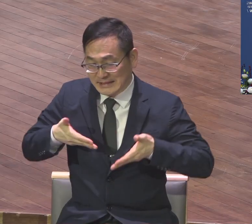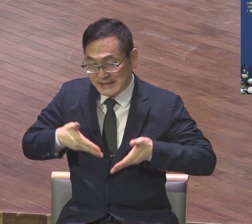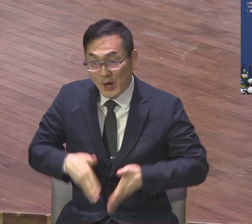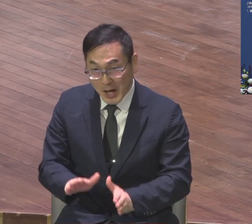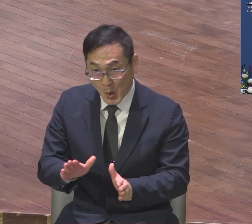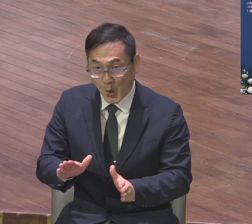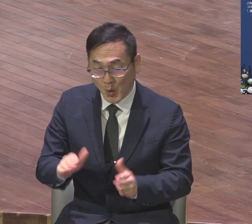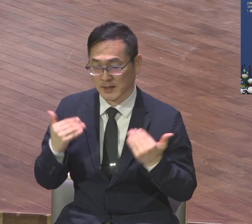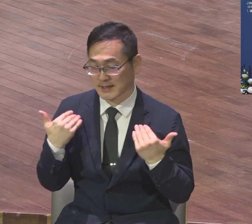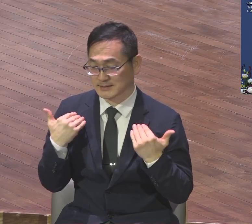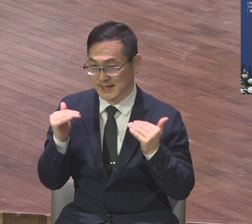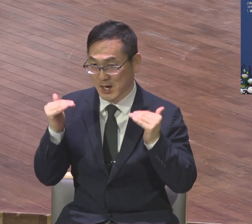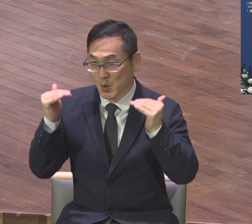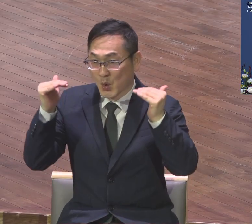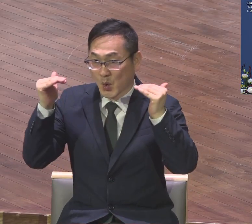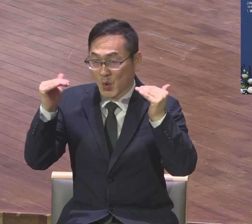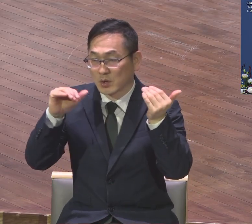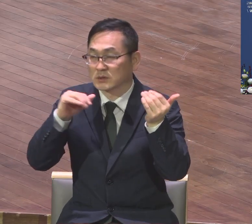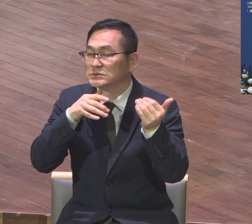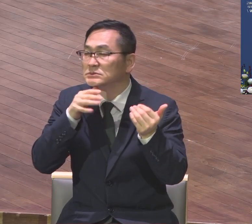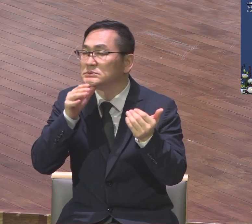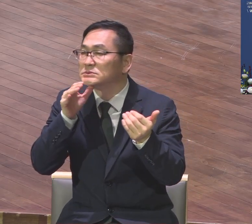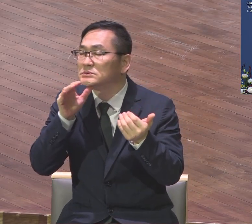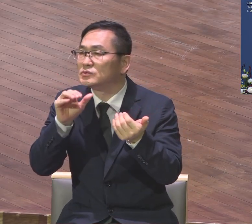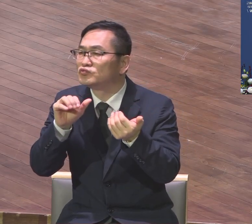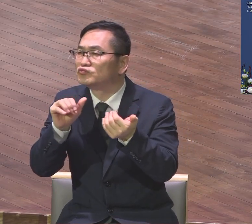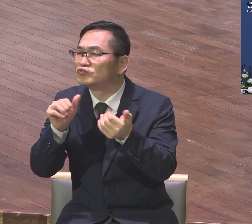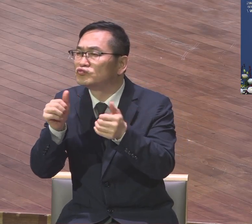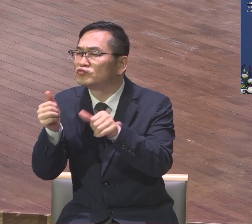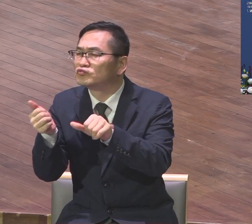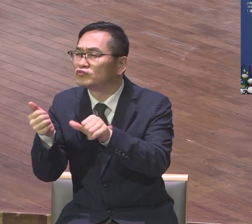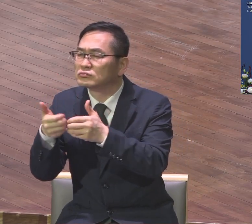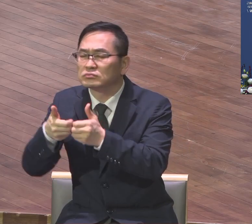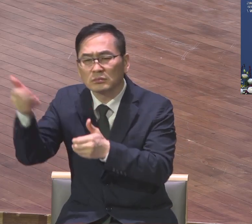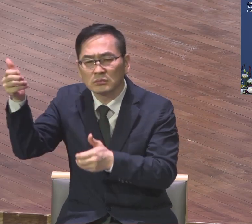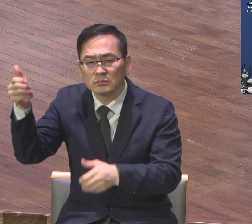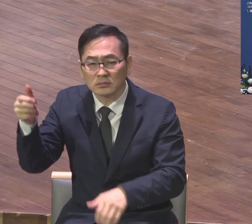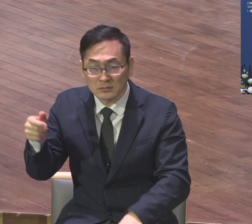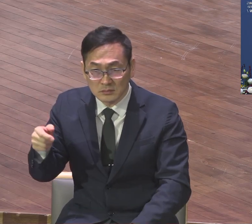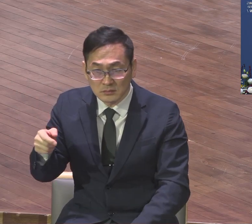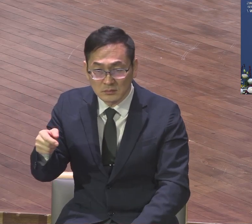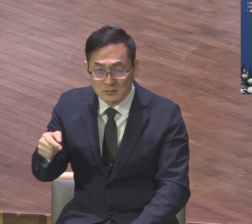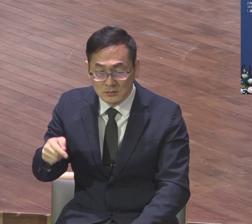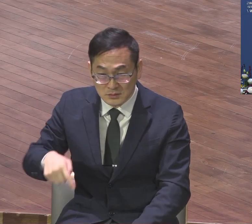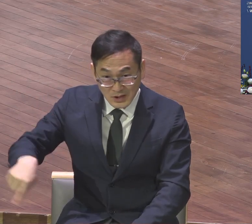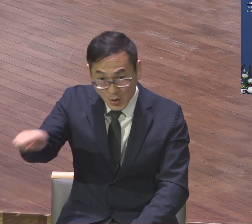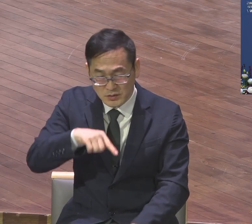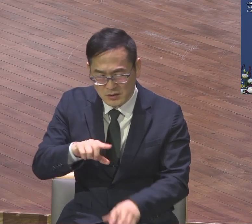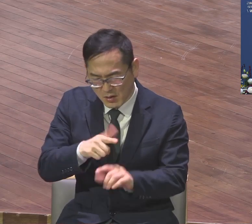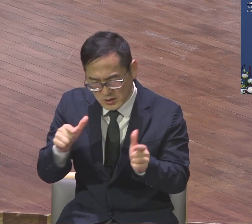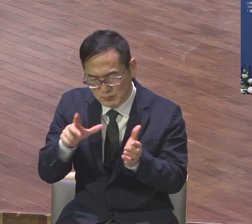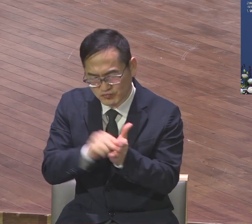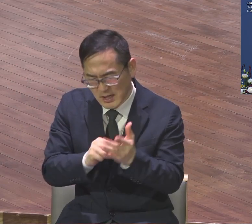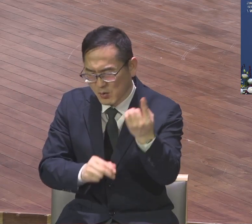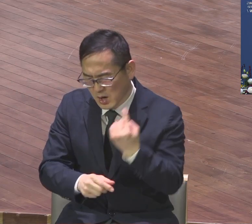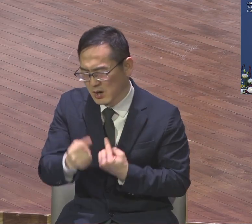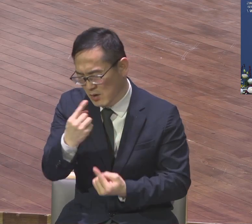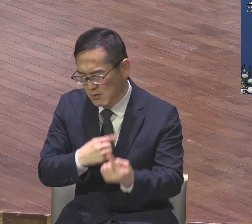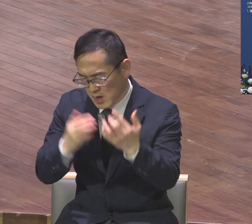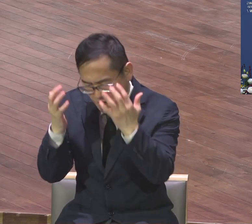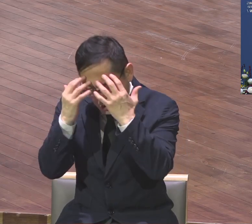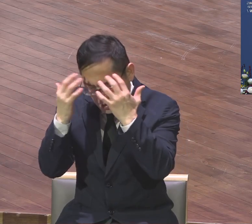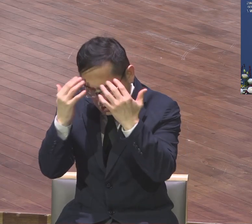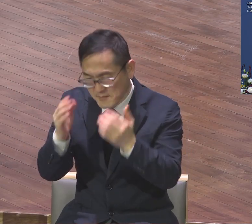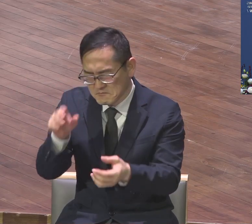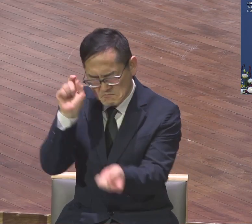태어나고 내가 자라고 늙어가고 그 과정 속에서 다양한 문제와 사건들, 많은 또